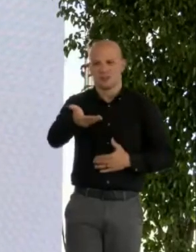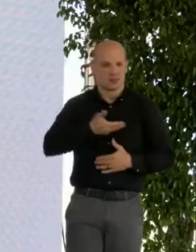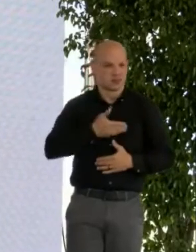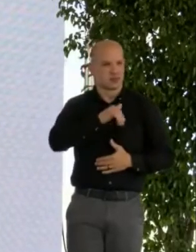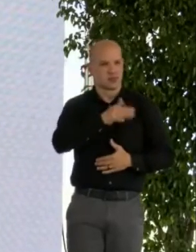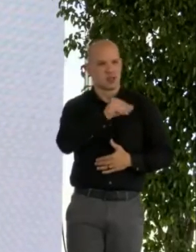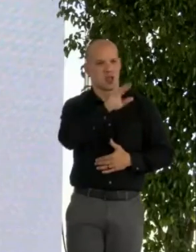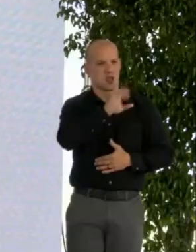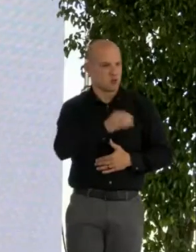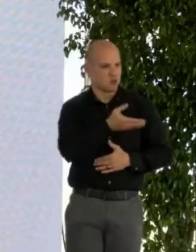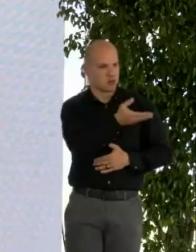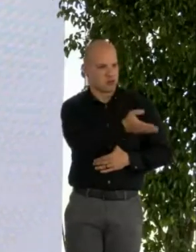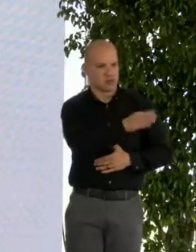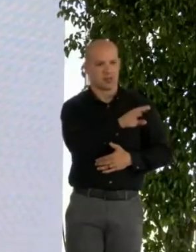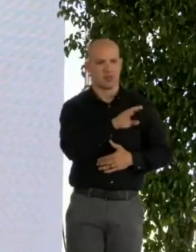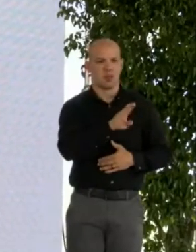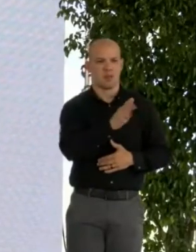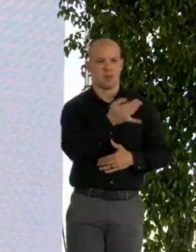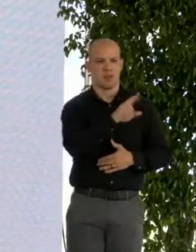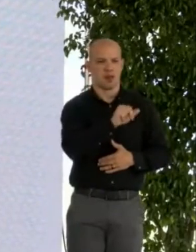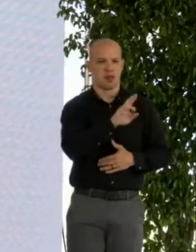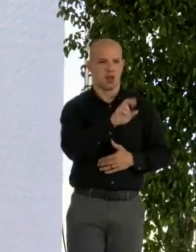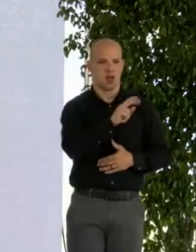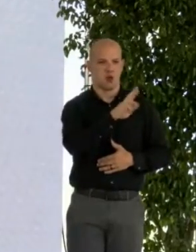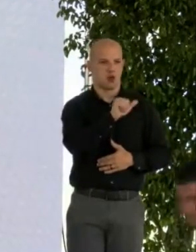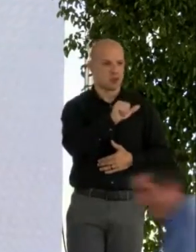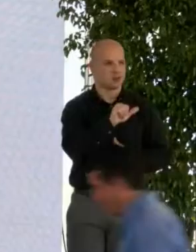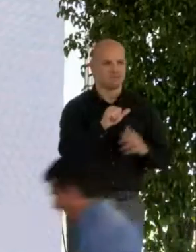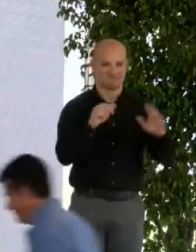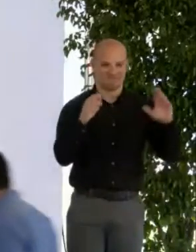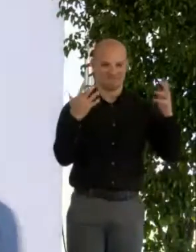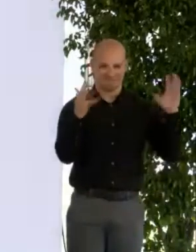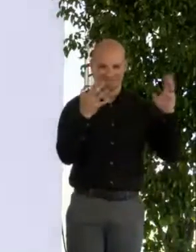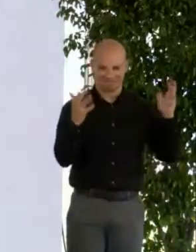Ortiz Blanes de Bahía Urbana Redevelopment.